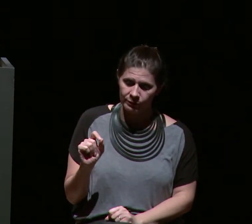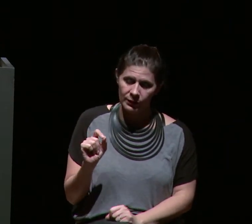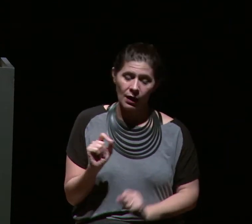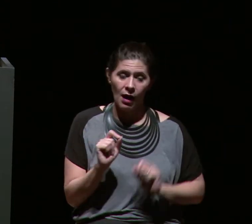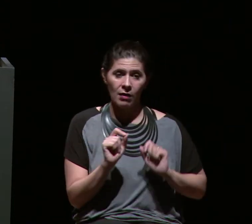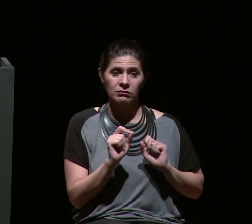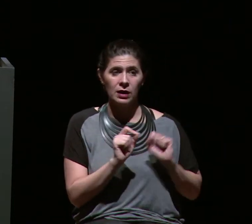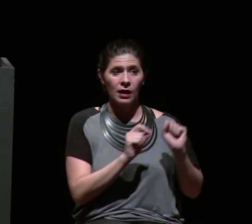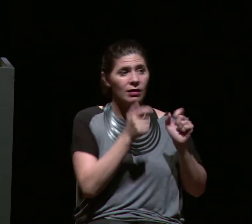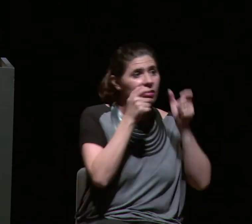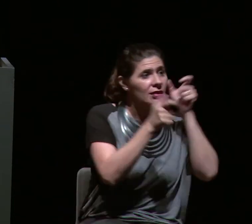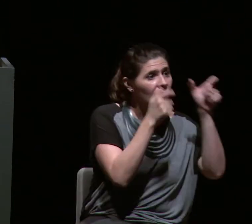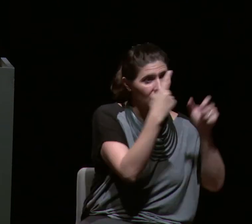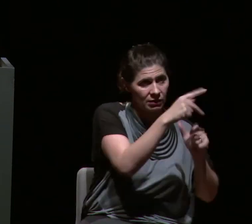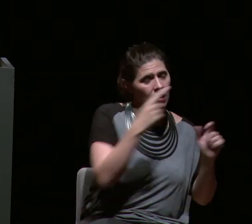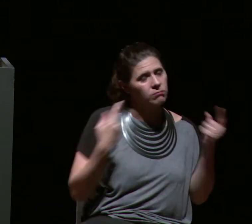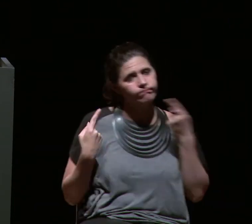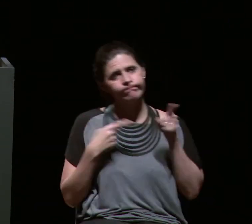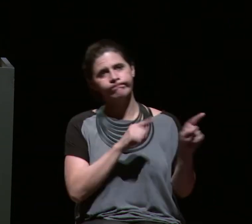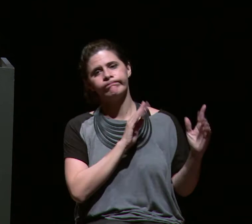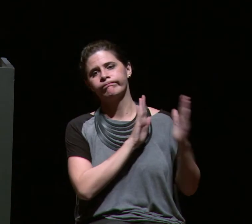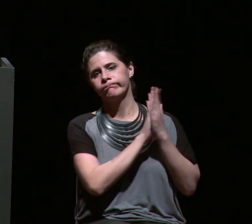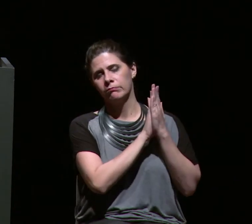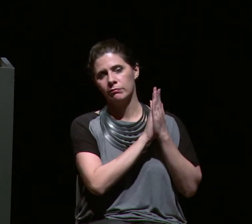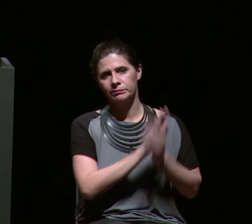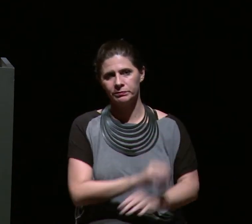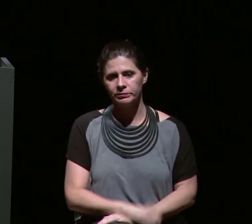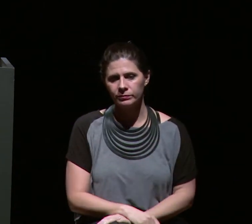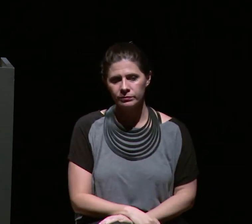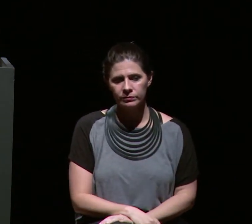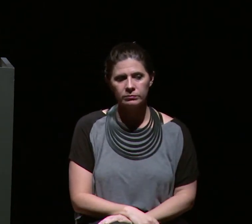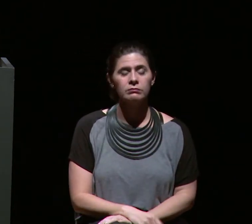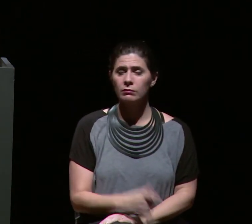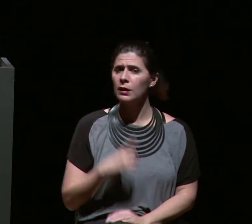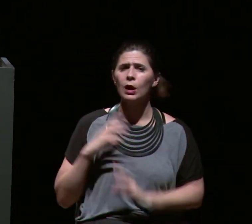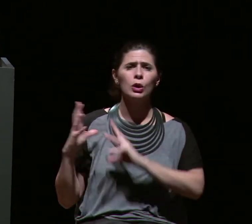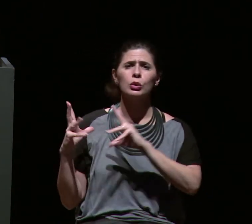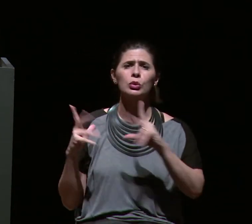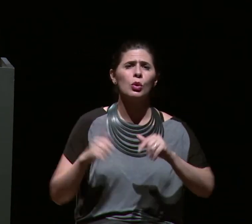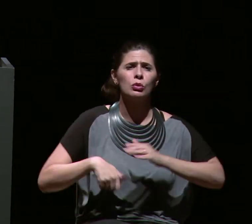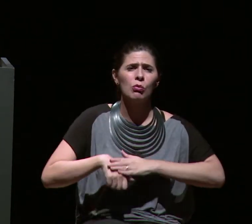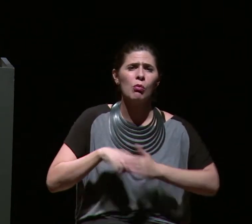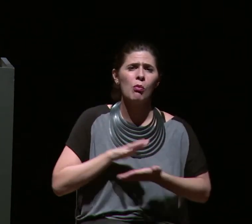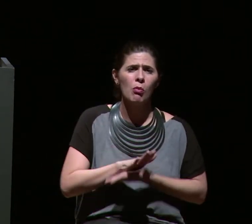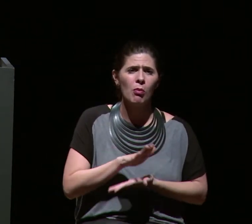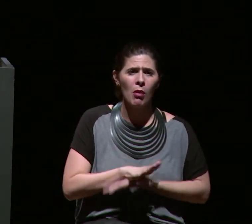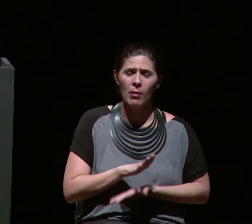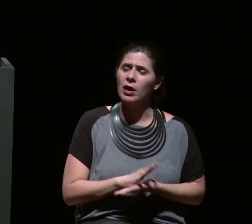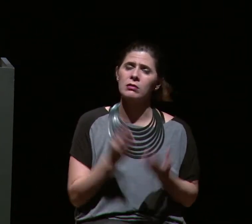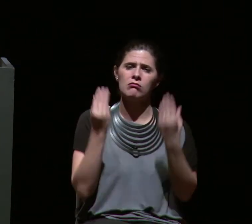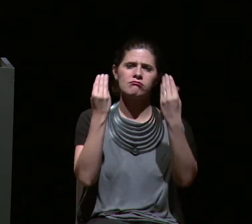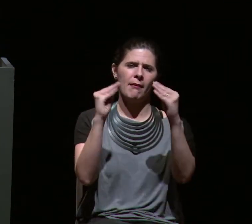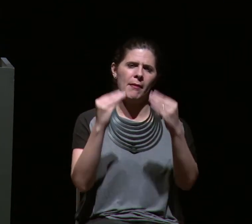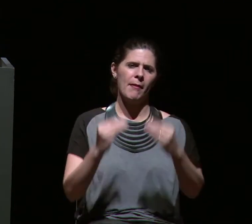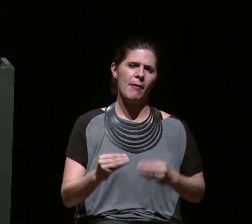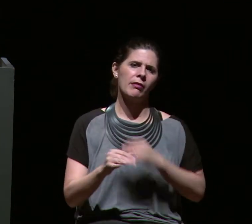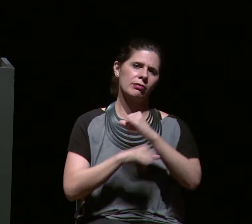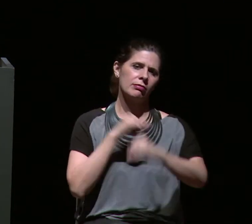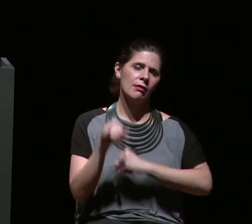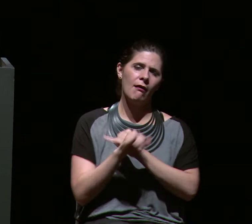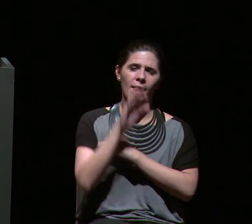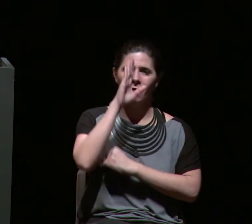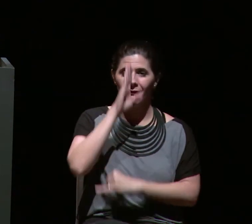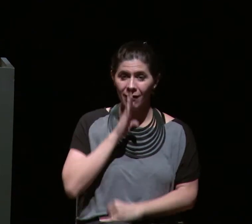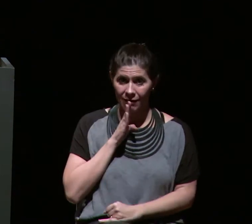disponibilizar o resultado de suas pesquisas em plataformas de acesso gratuito na internet, no formato de livros digitais, por exemplo, Renato não